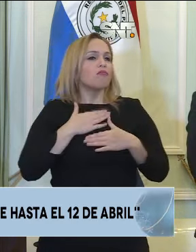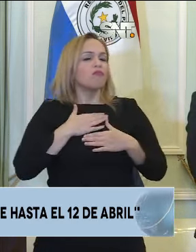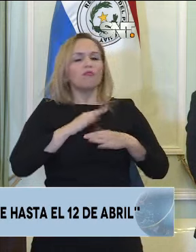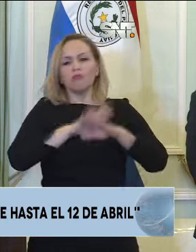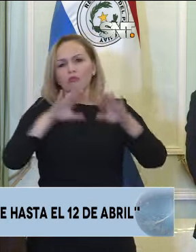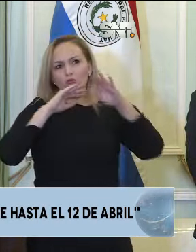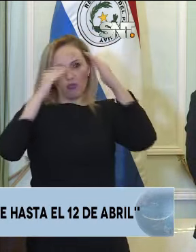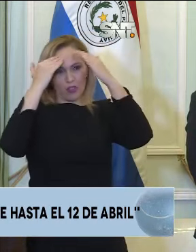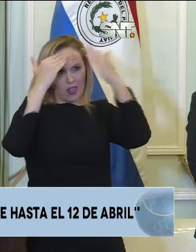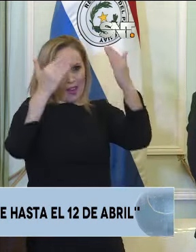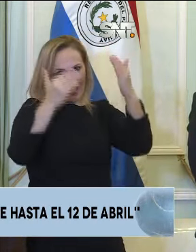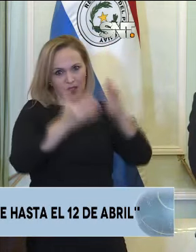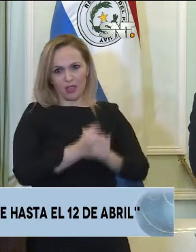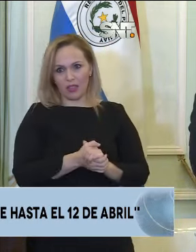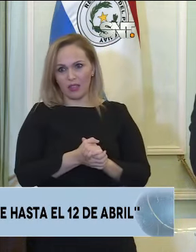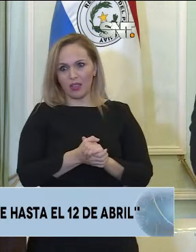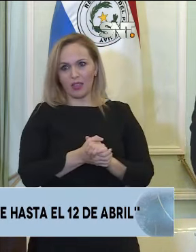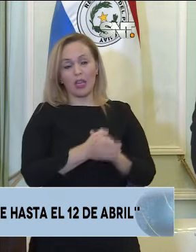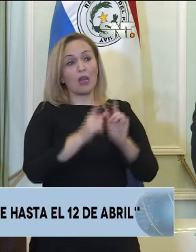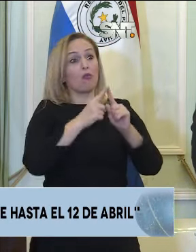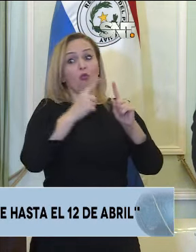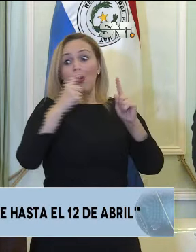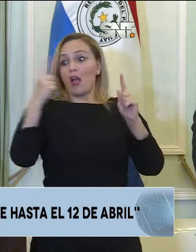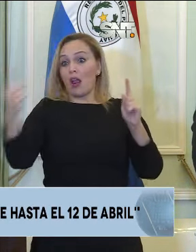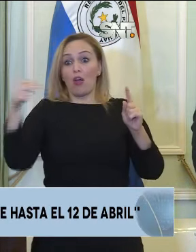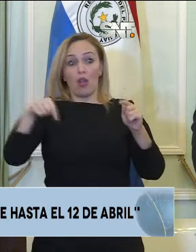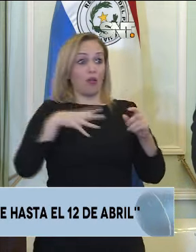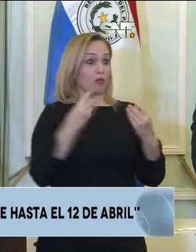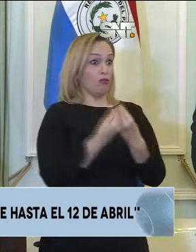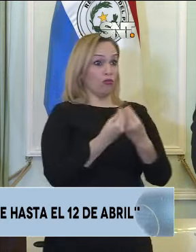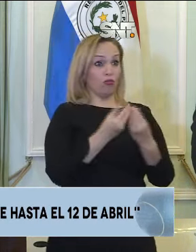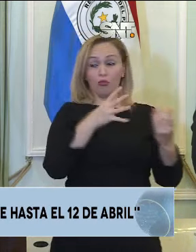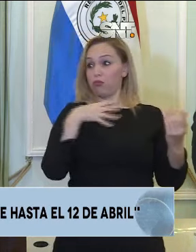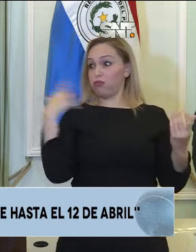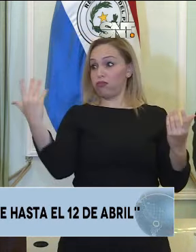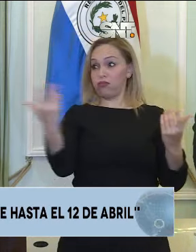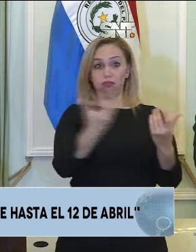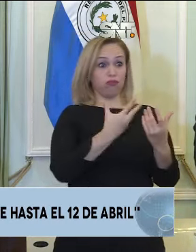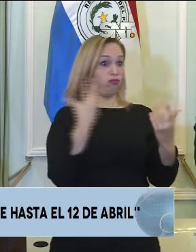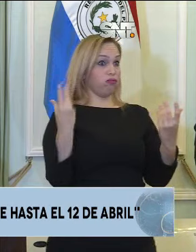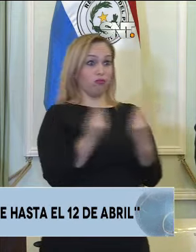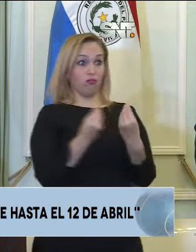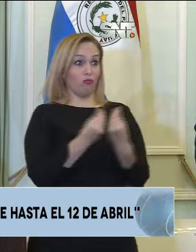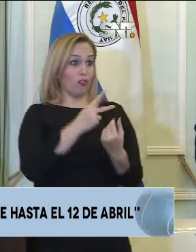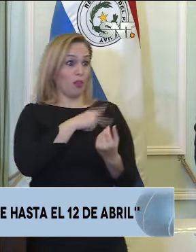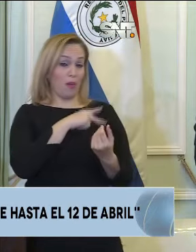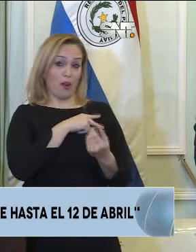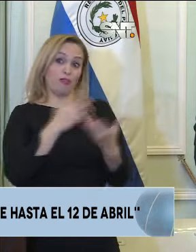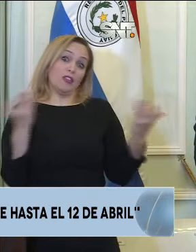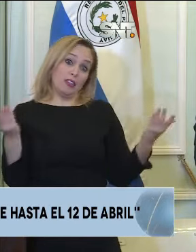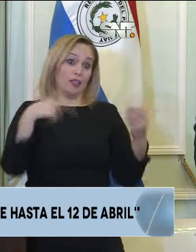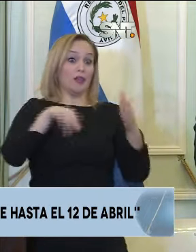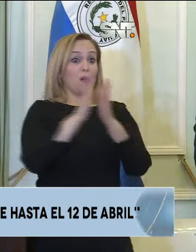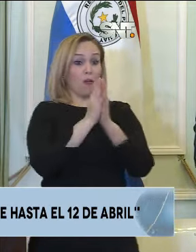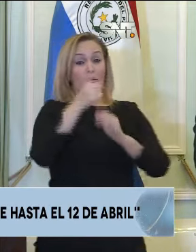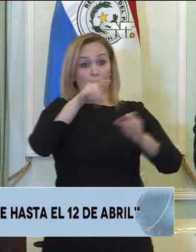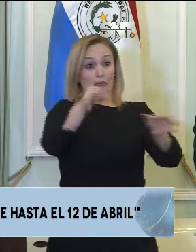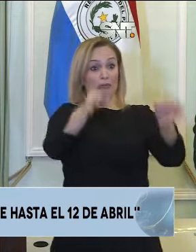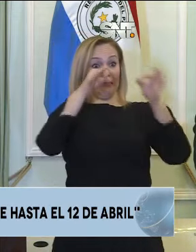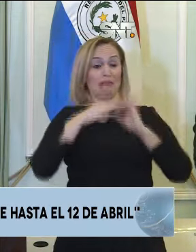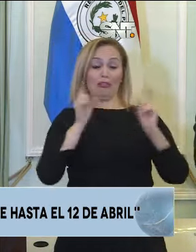muchas gracias para que no estemos tanto tiempo aglomerados. mí no sé si se llama y peligro alguno de ustedes me